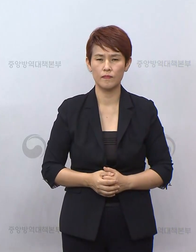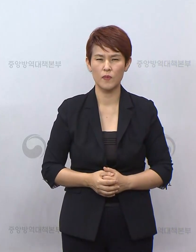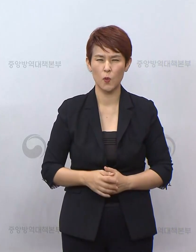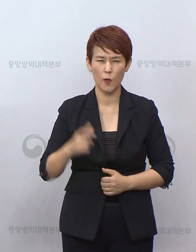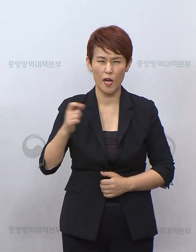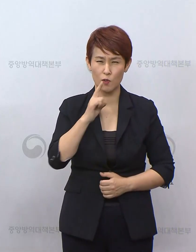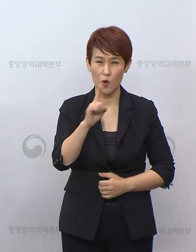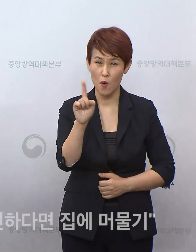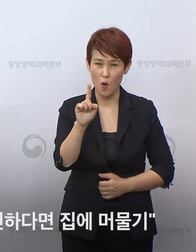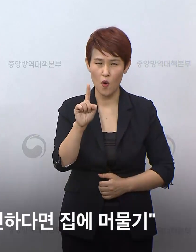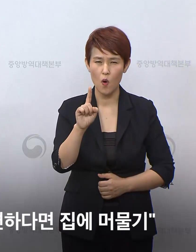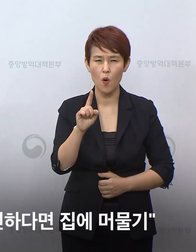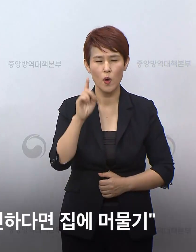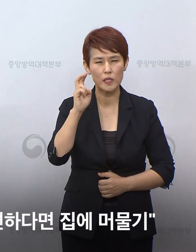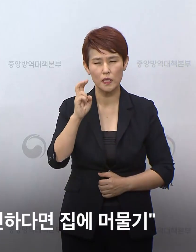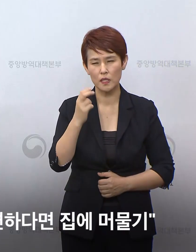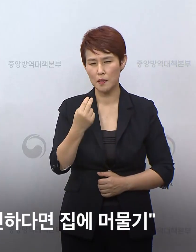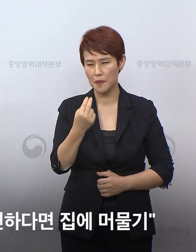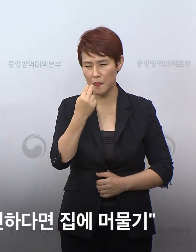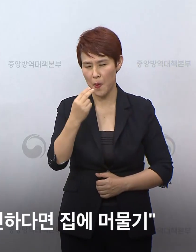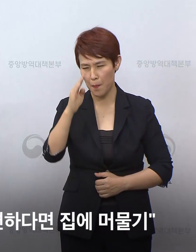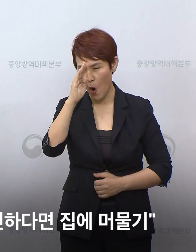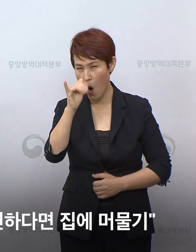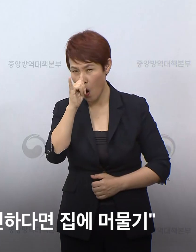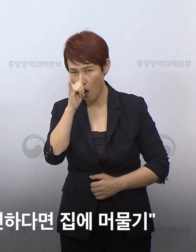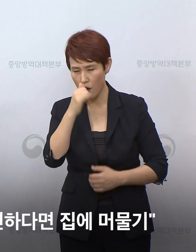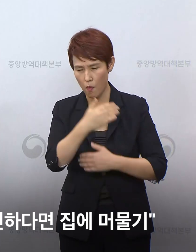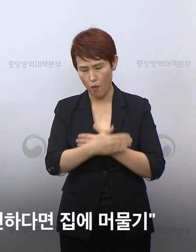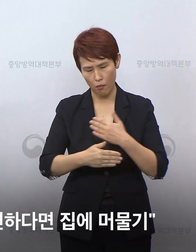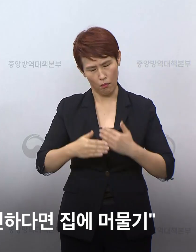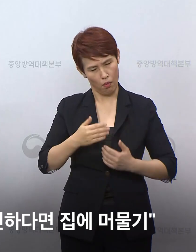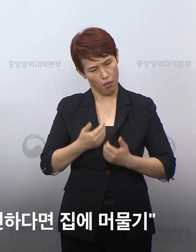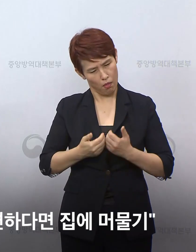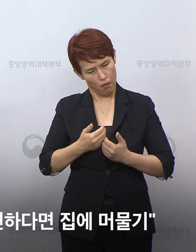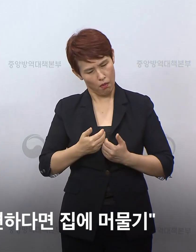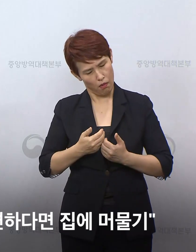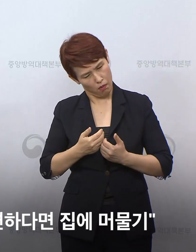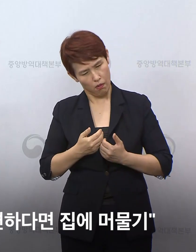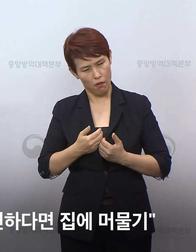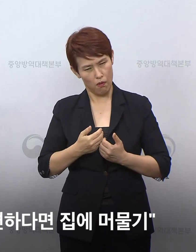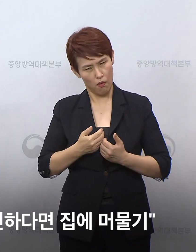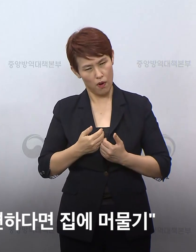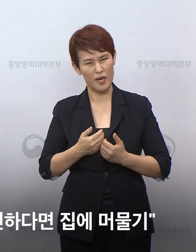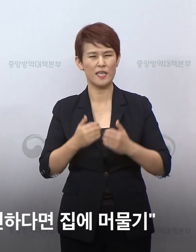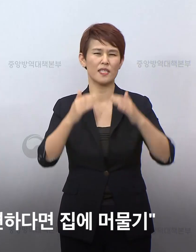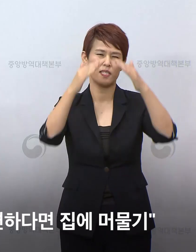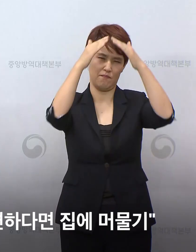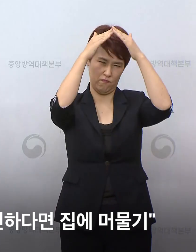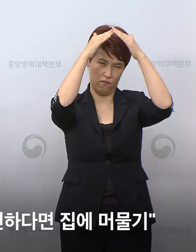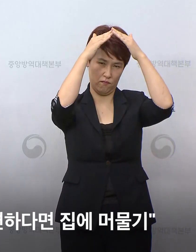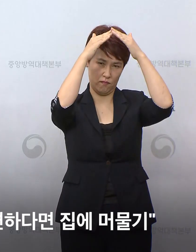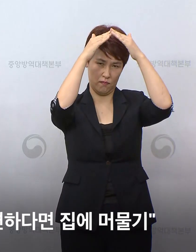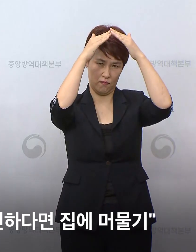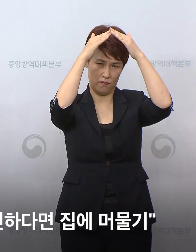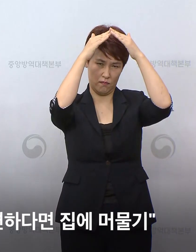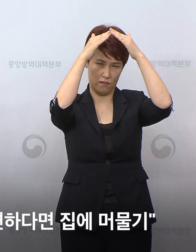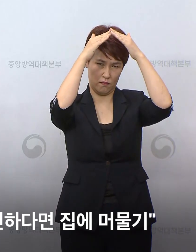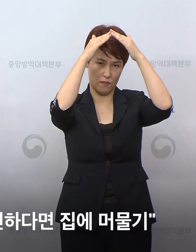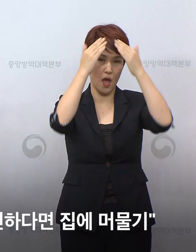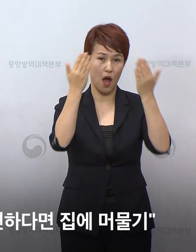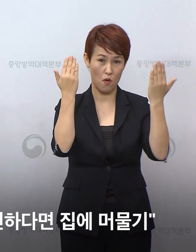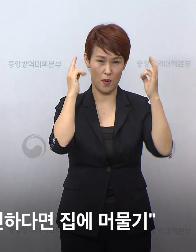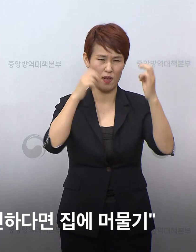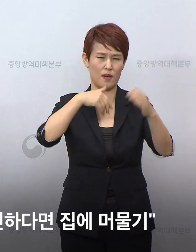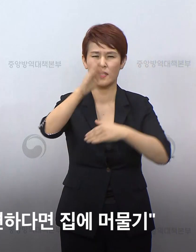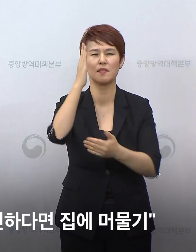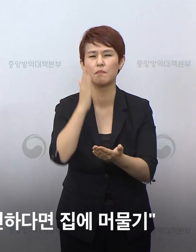강조드렸던 거는 혹시나 호흡기 증상이 있으시거나 몸이 조금이라도 불편하신 분은 집에서 좀 머무르면서 출근이나